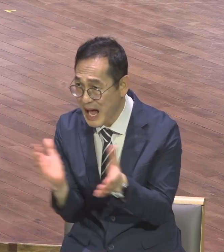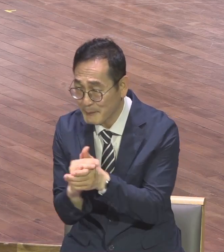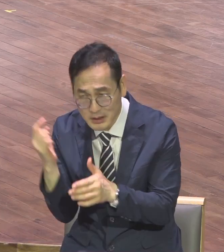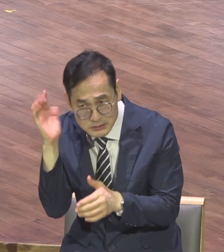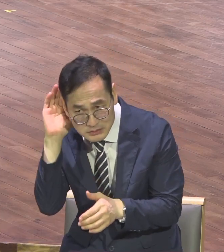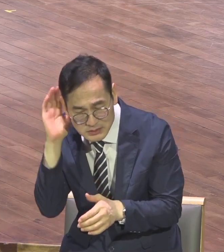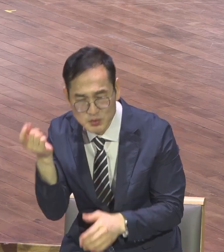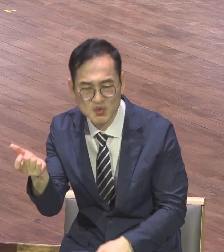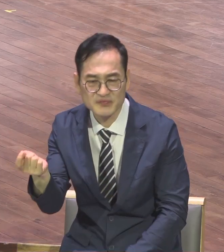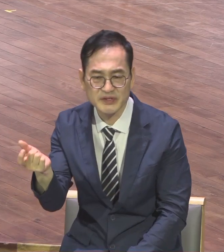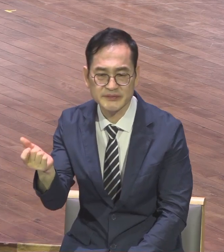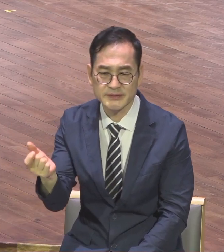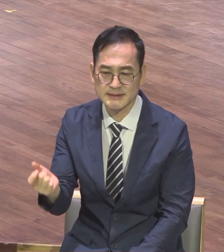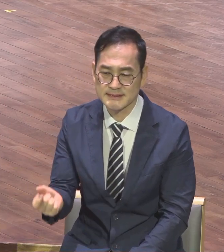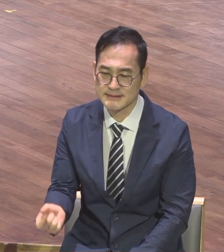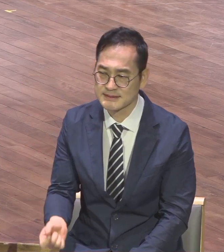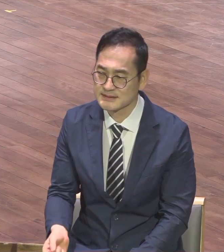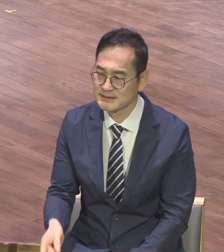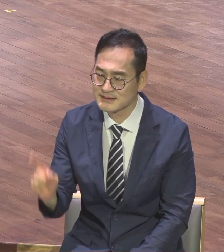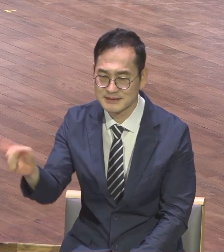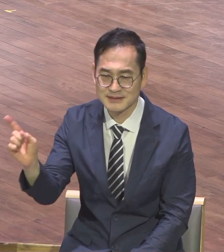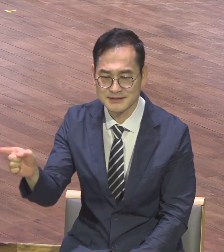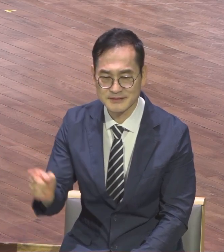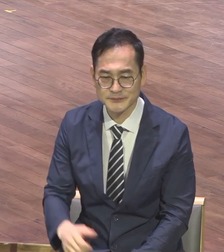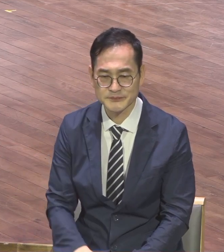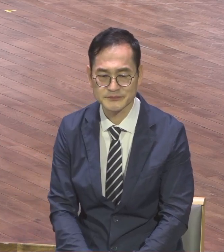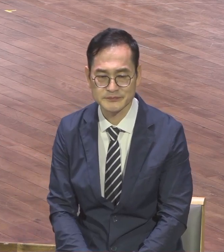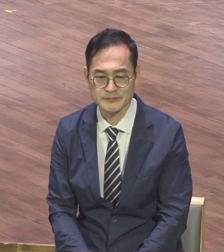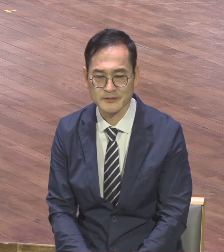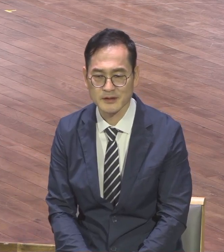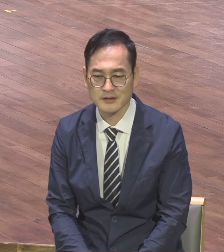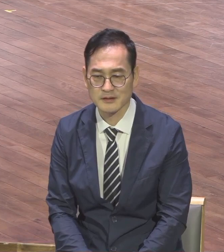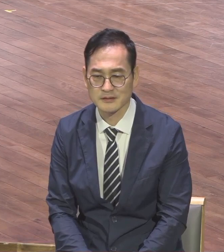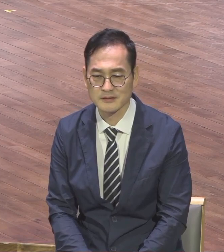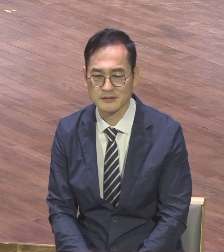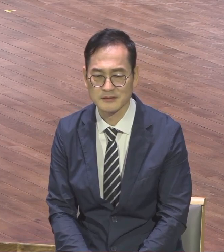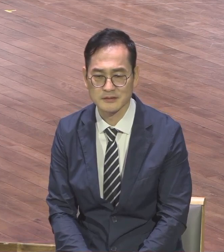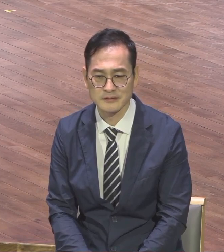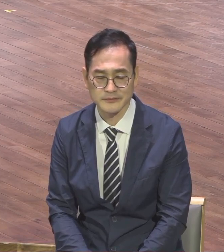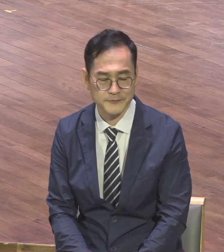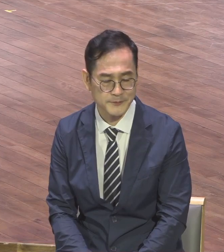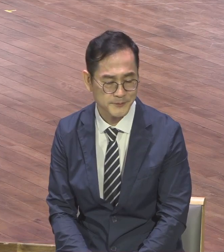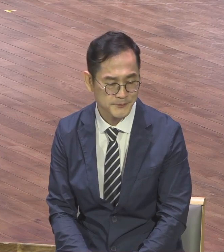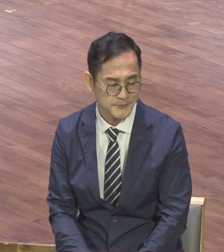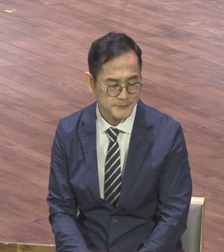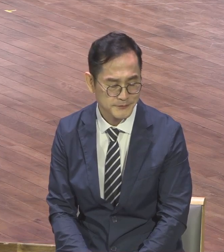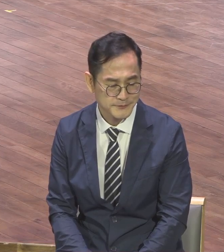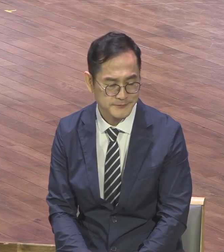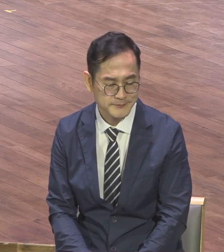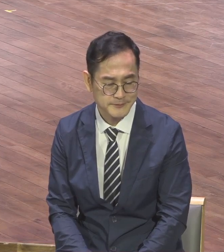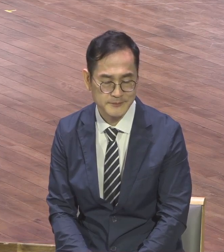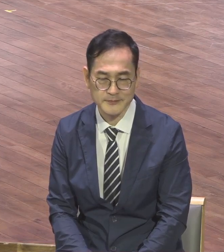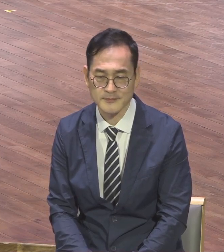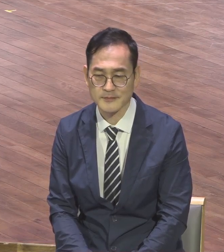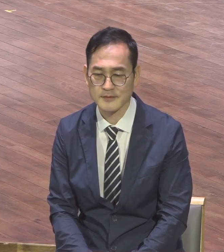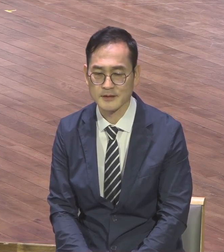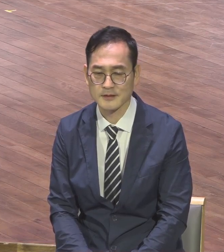죽고자 하는 살고. 아멘. 살고 하자면 죽어요. 하나님 말씀이 영계전